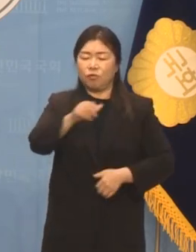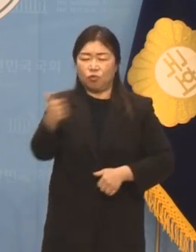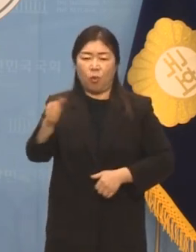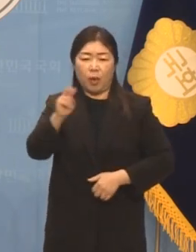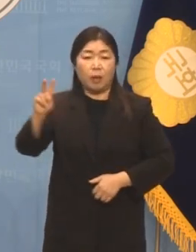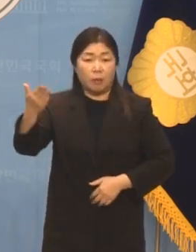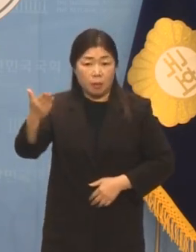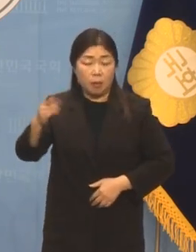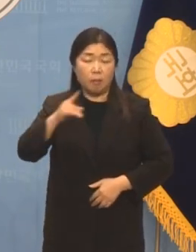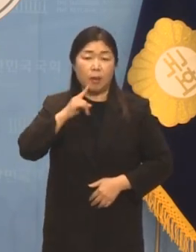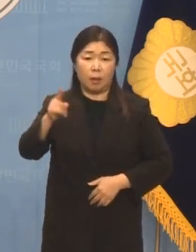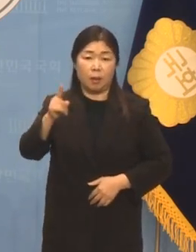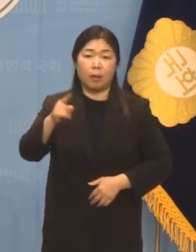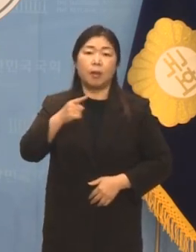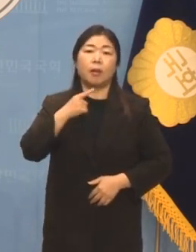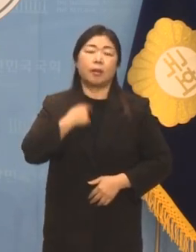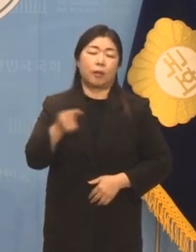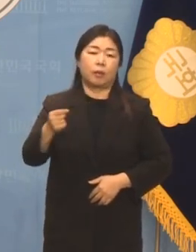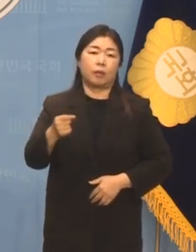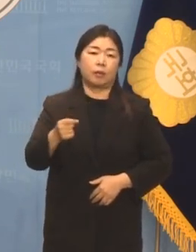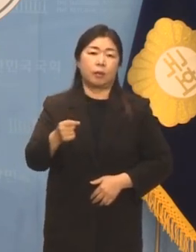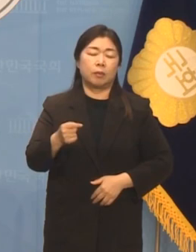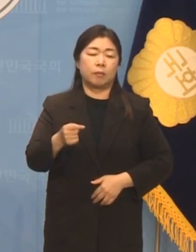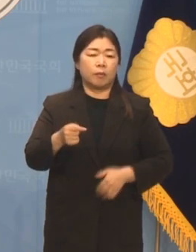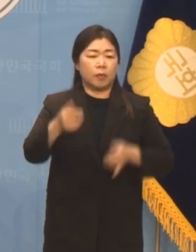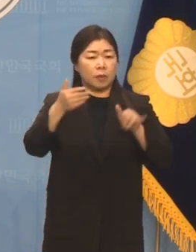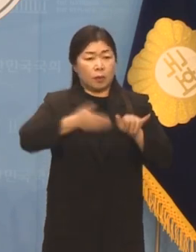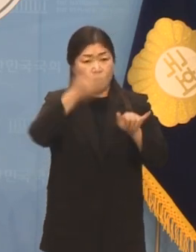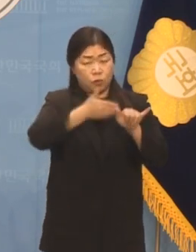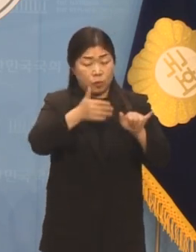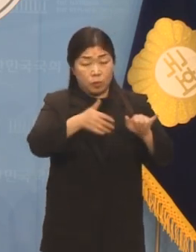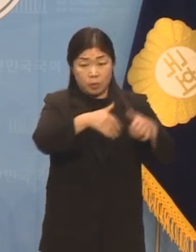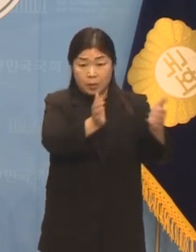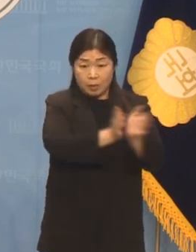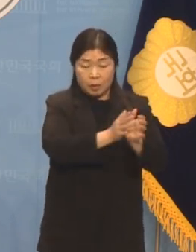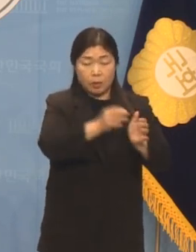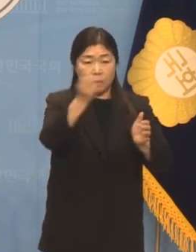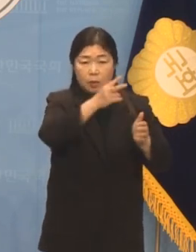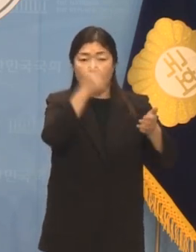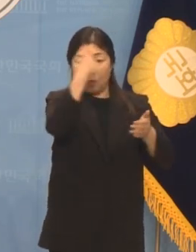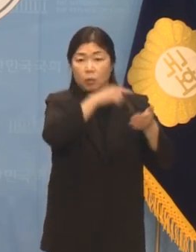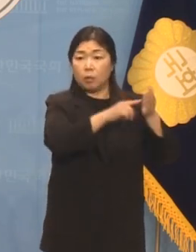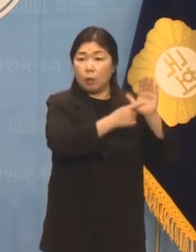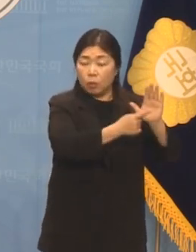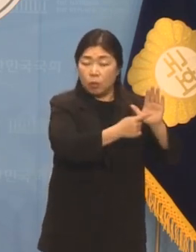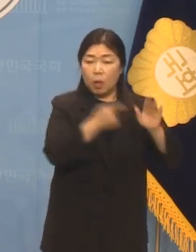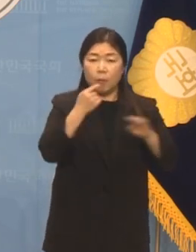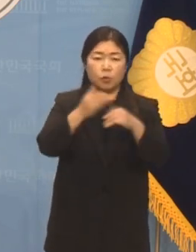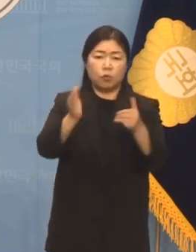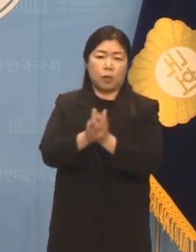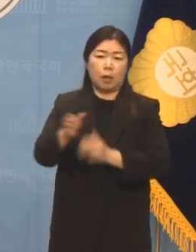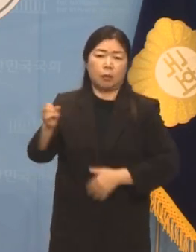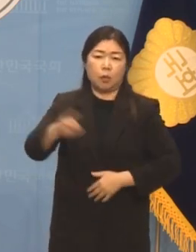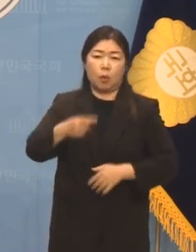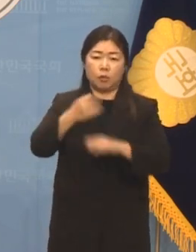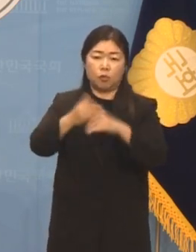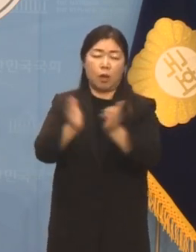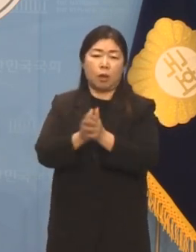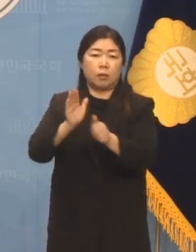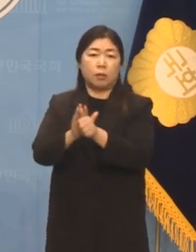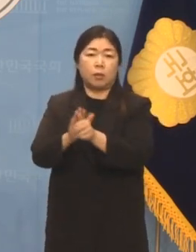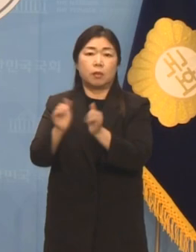비대위원이 대표였던 구 단체의 유튜브 채널에 자주 출연해 민주당과 민주당을 지지하는